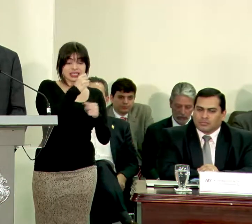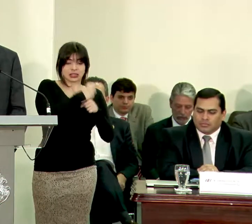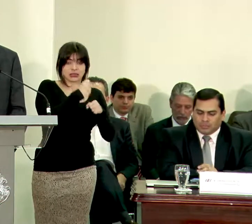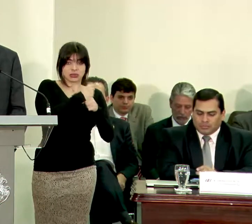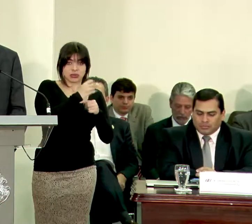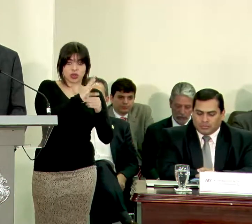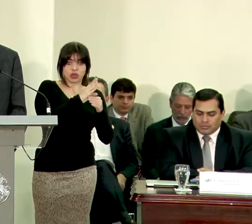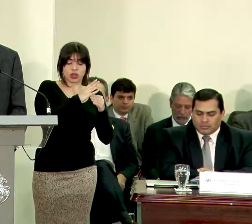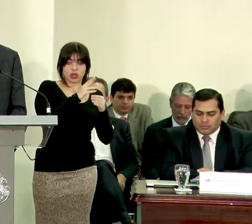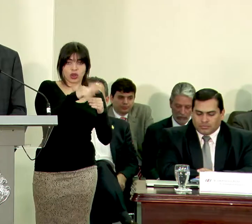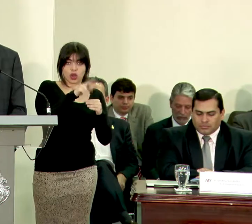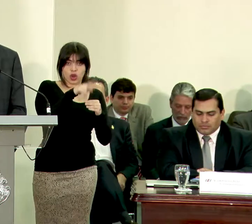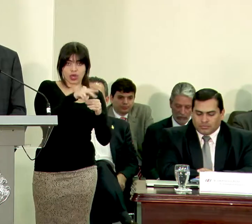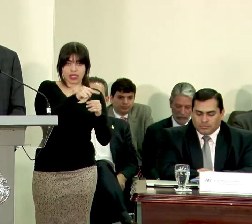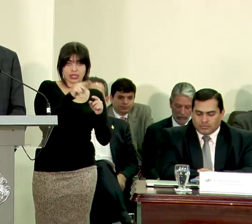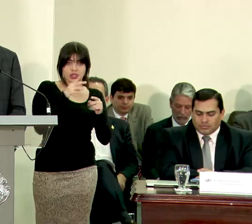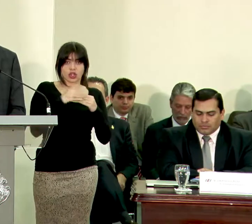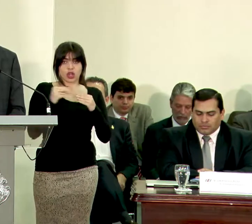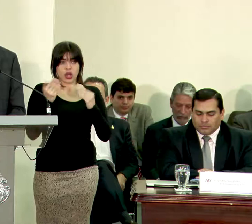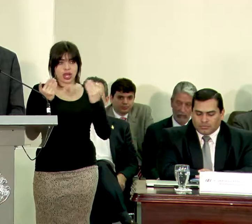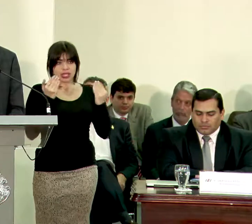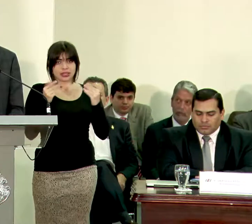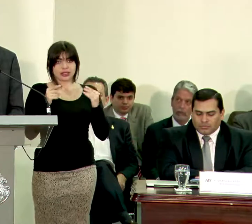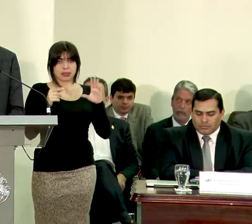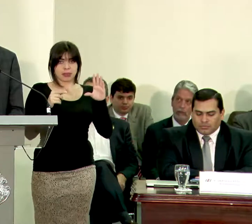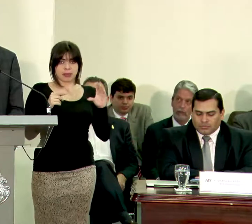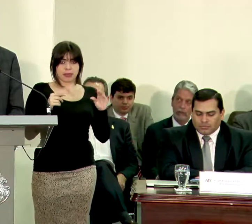colones. Pero hay un riesgo